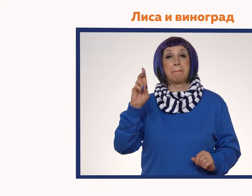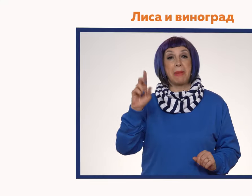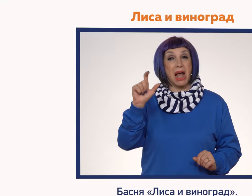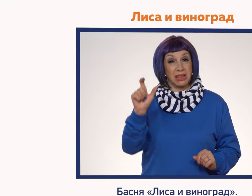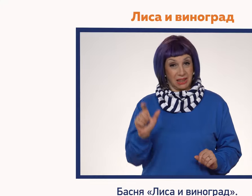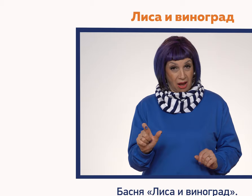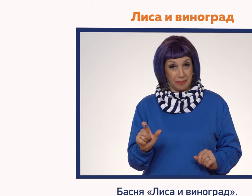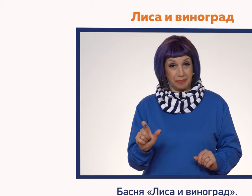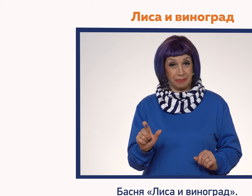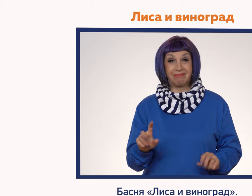Басня.